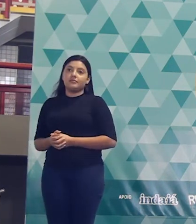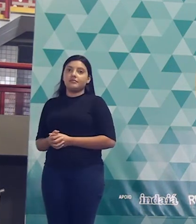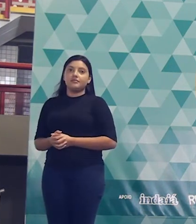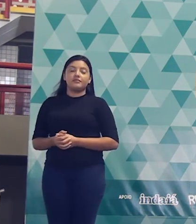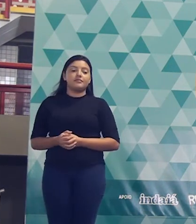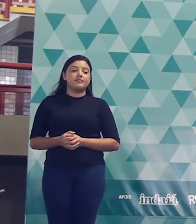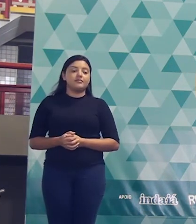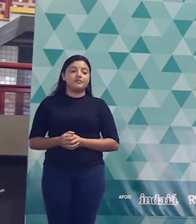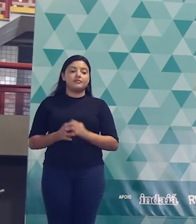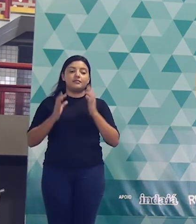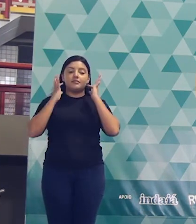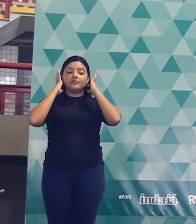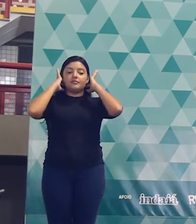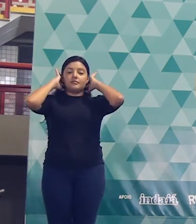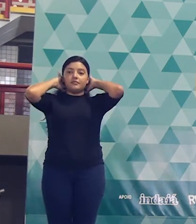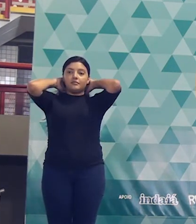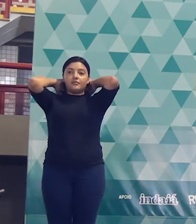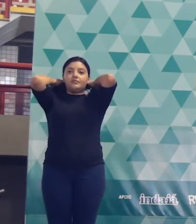Né?